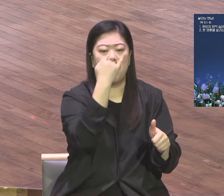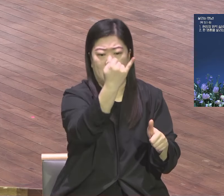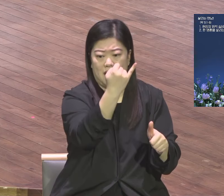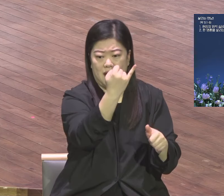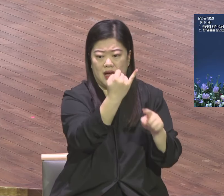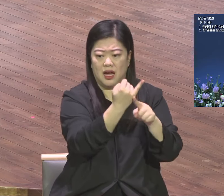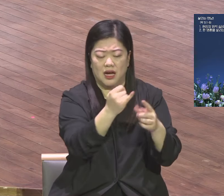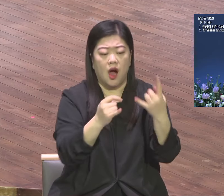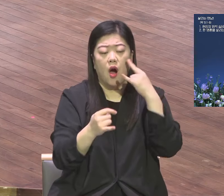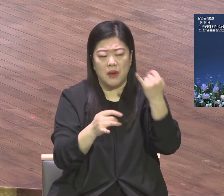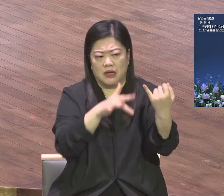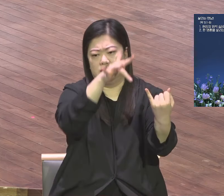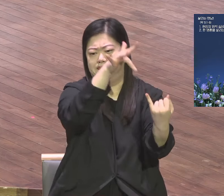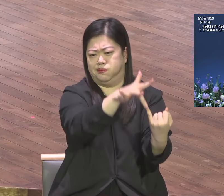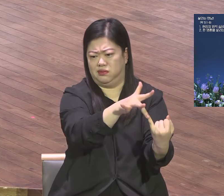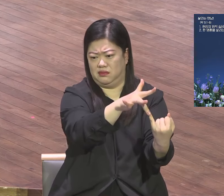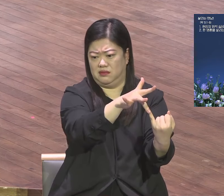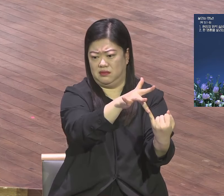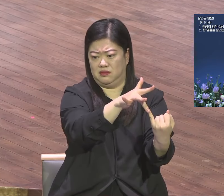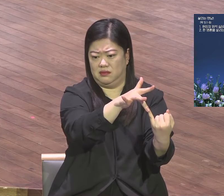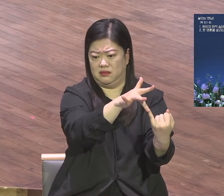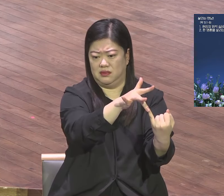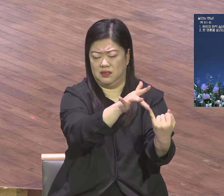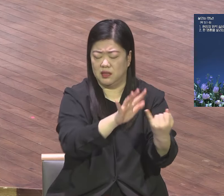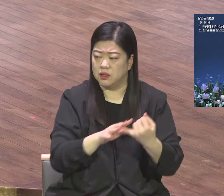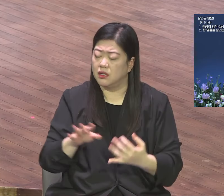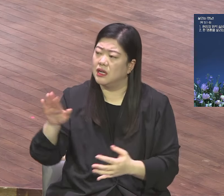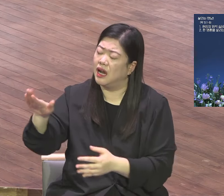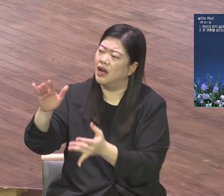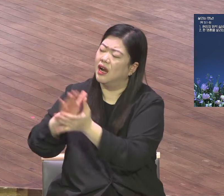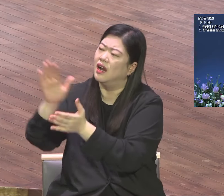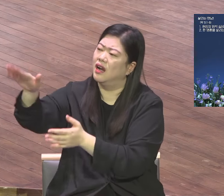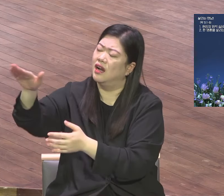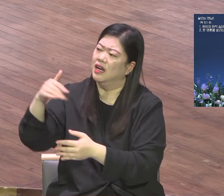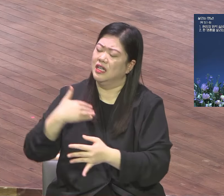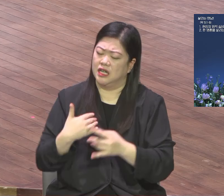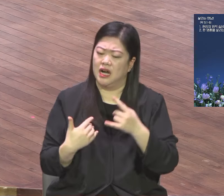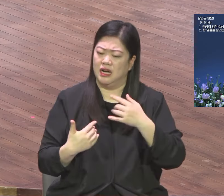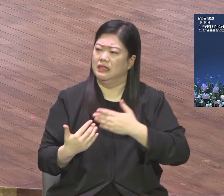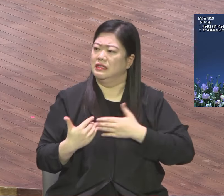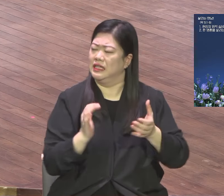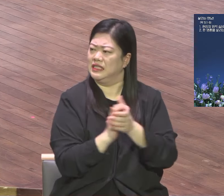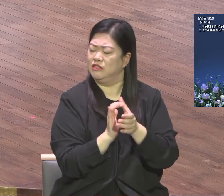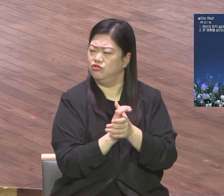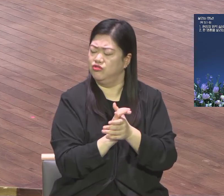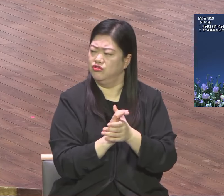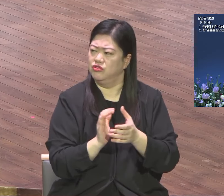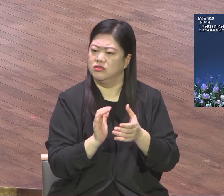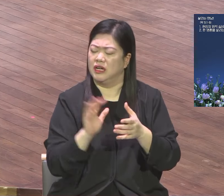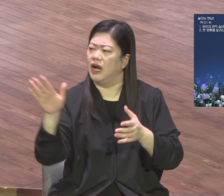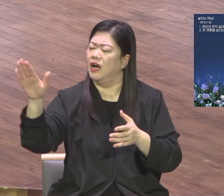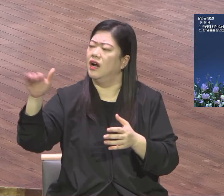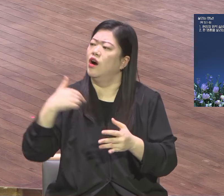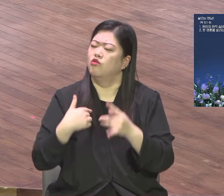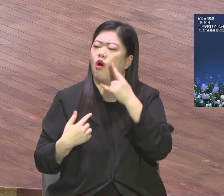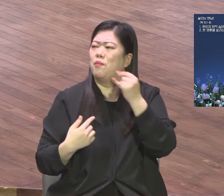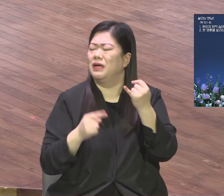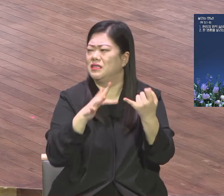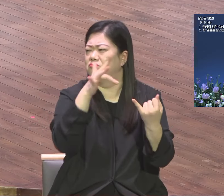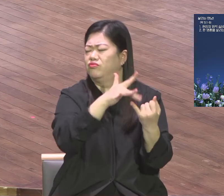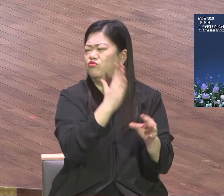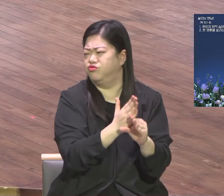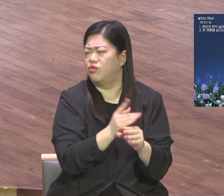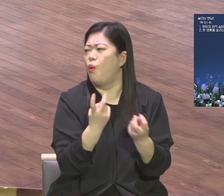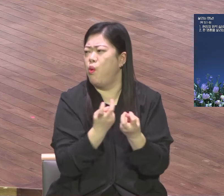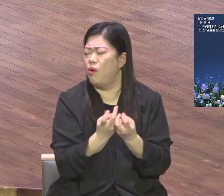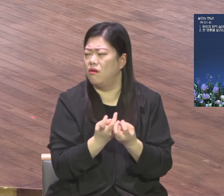지금 완전히 미친 난리 어쩌면 되겠냐. 그래도 안 나간 친구야. 네 예수 이름을 말하라. 예수 이름으로 예수 이름을 어머니에게